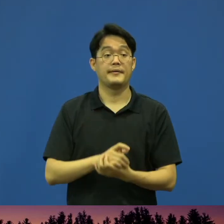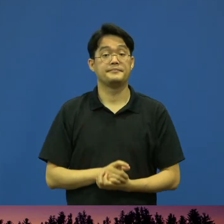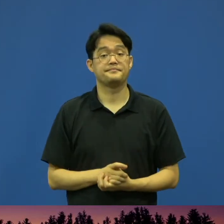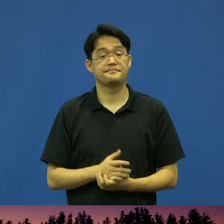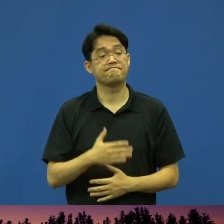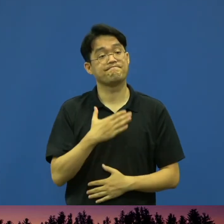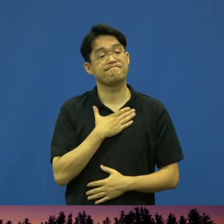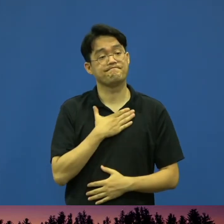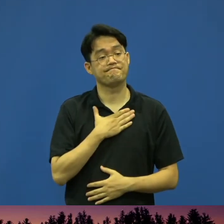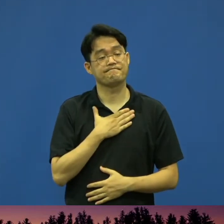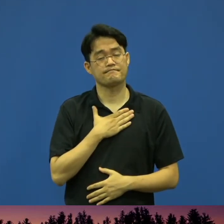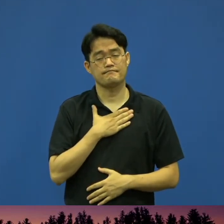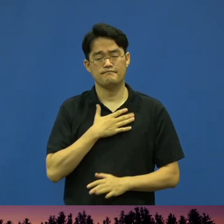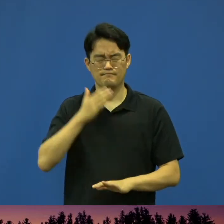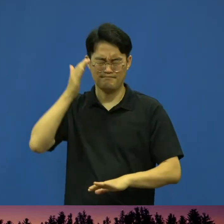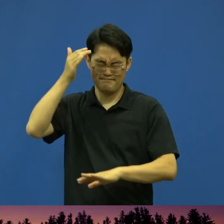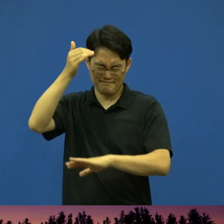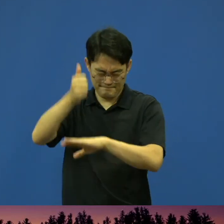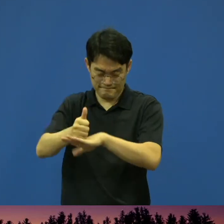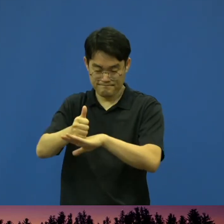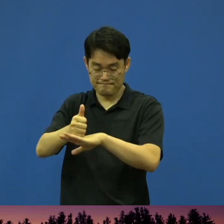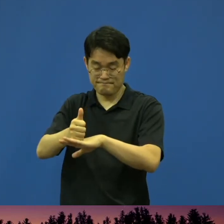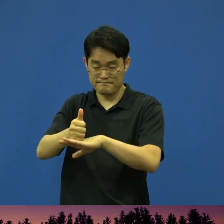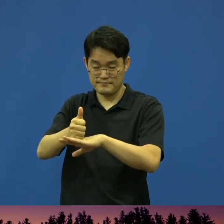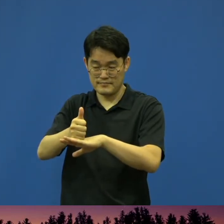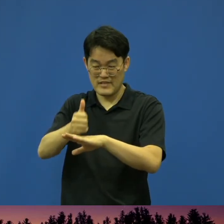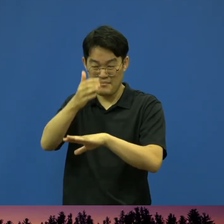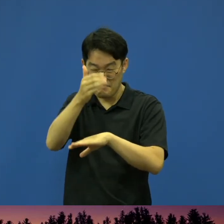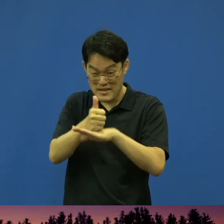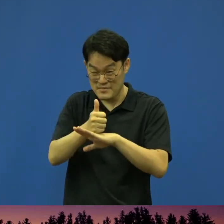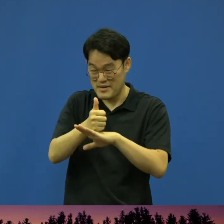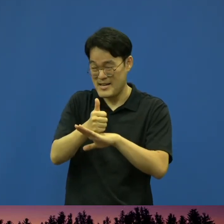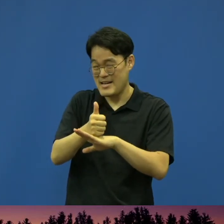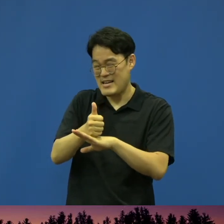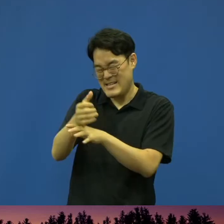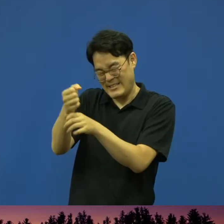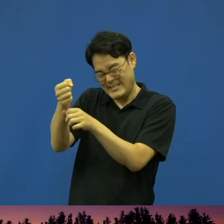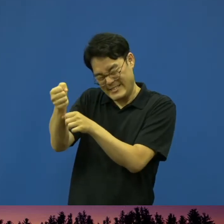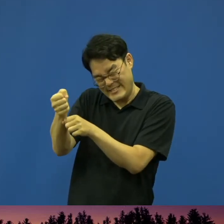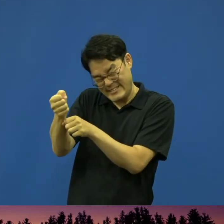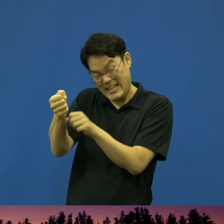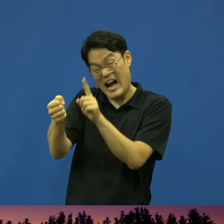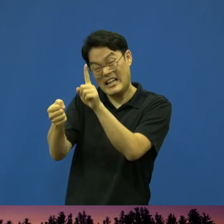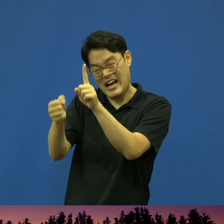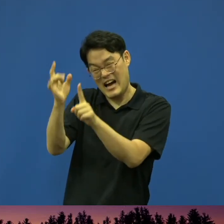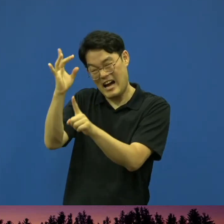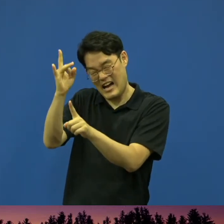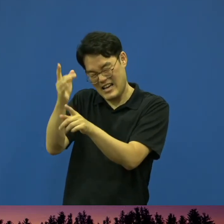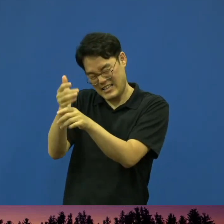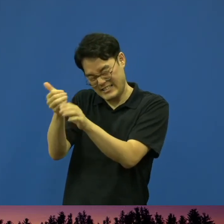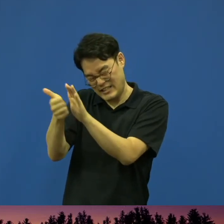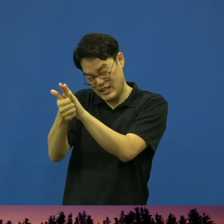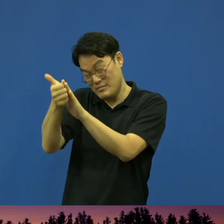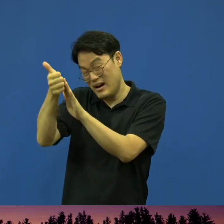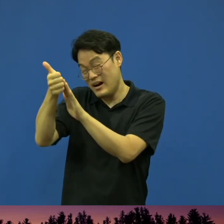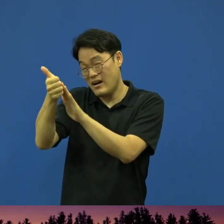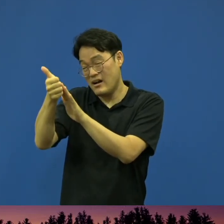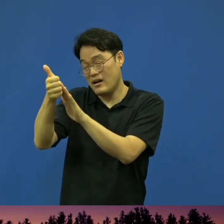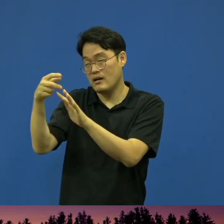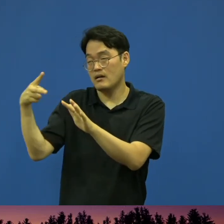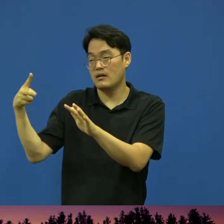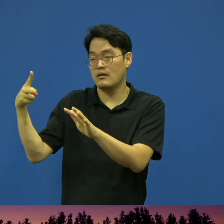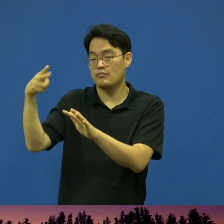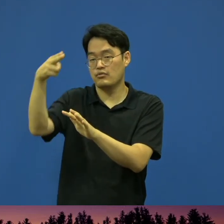내가 마지막으로 가졌던 마지막 남은 희망이 사라질 때입니다. 모든 노력이 휴지 조각으로 모두 다